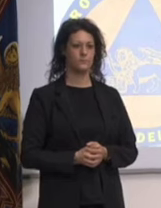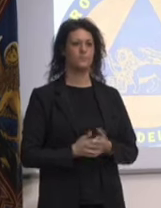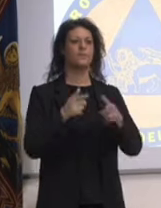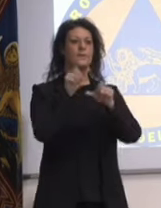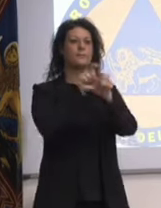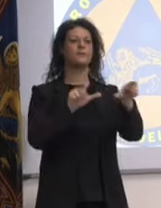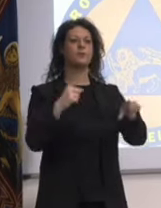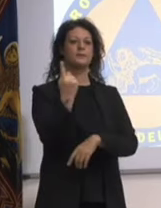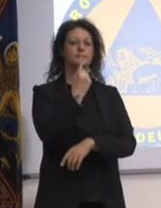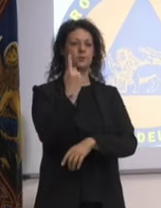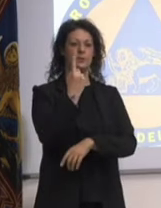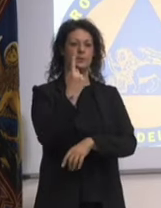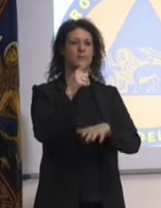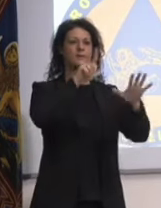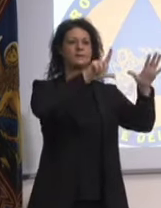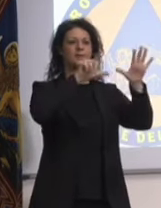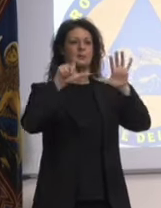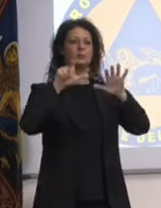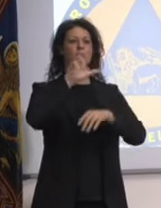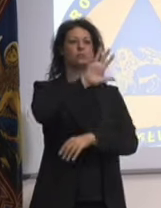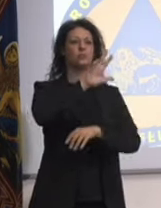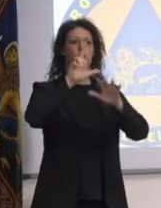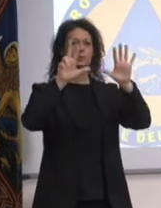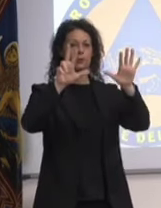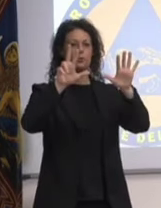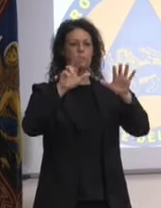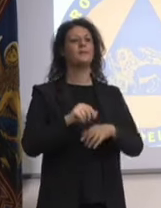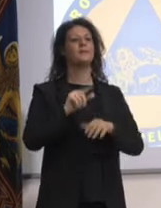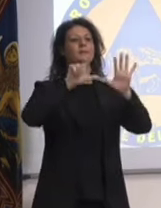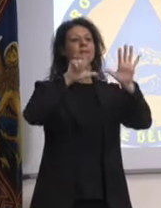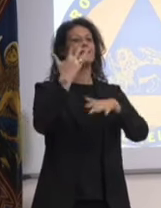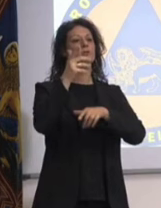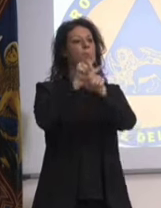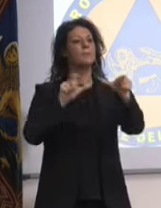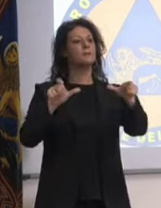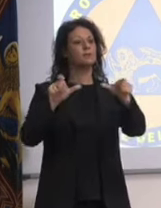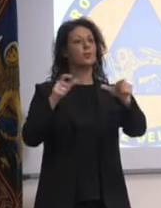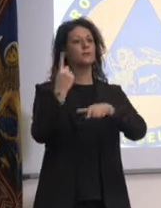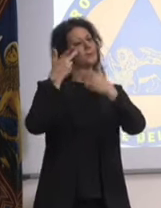Persone in isolamento 758, meno 75.